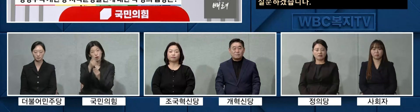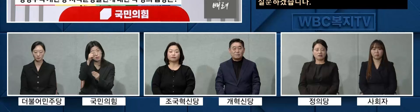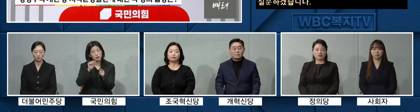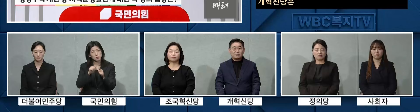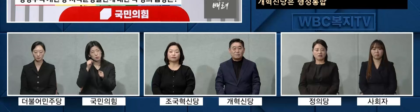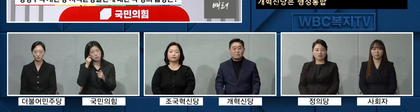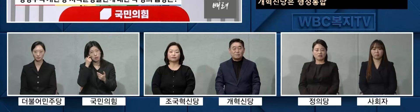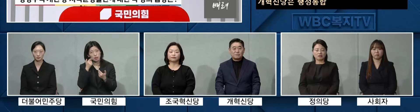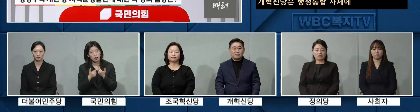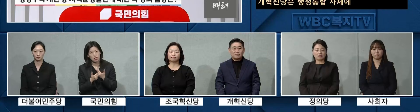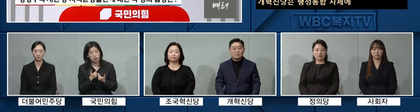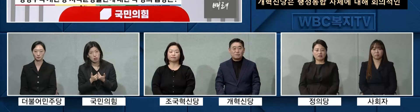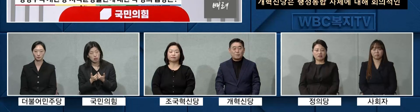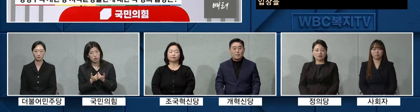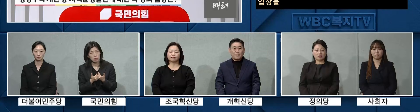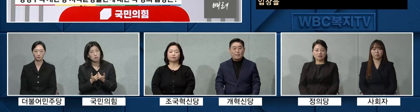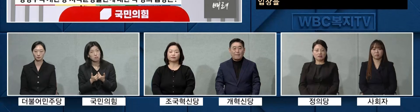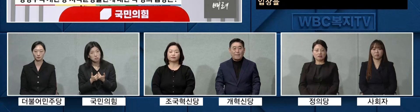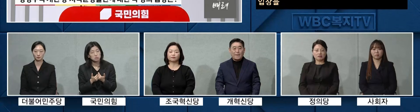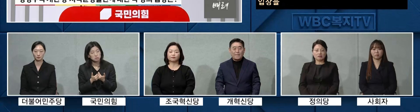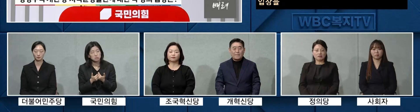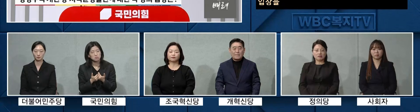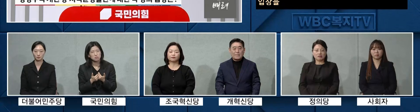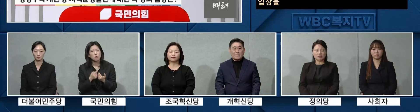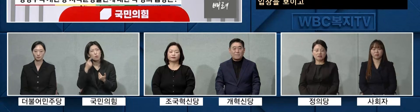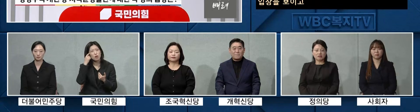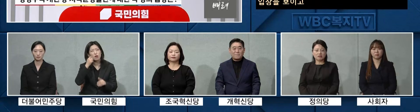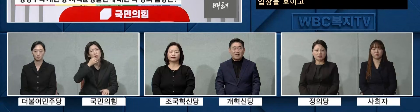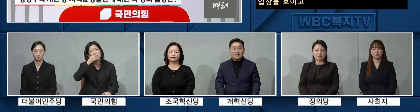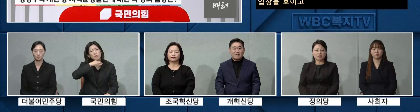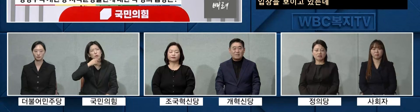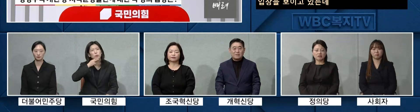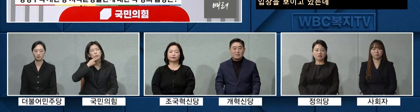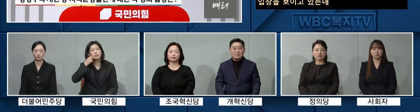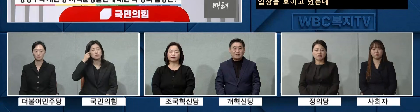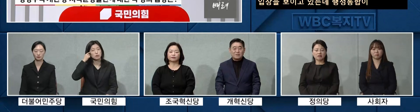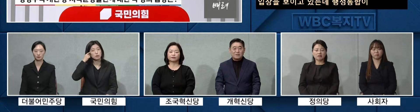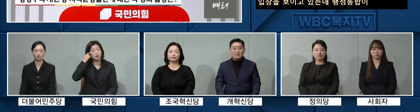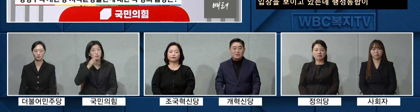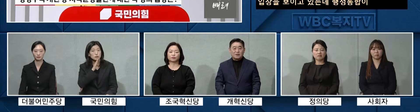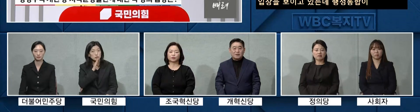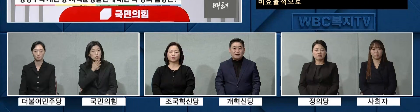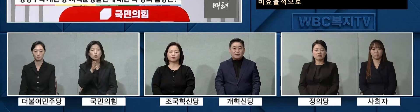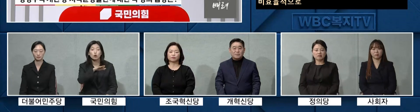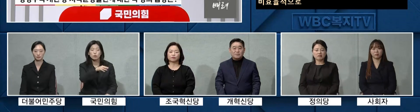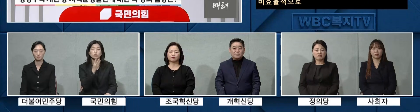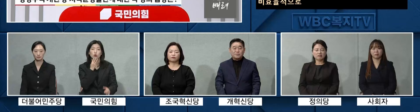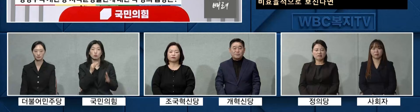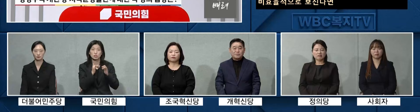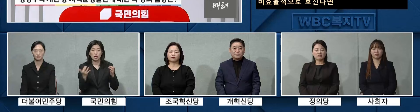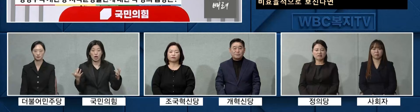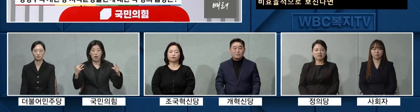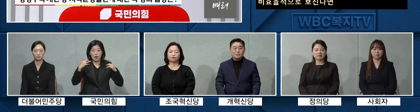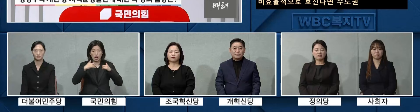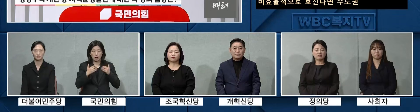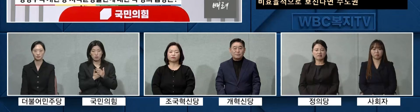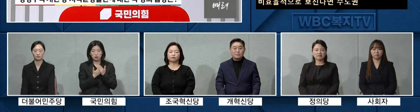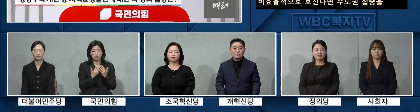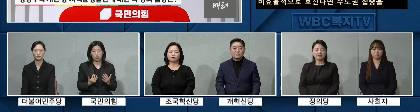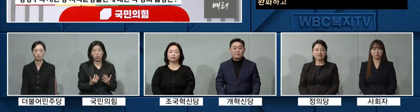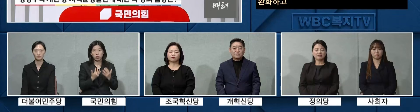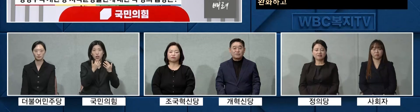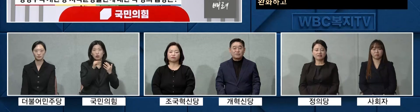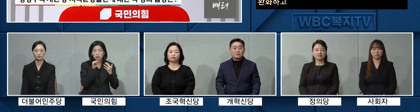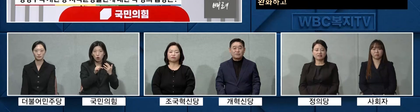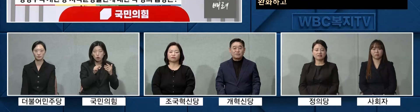보이고 있는데 행정통합이 비효율적으로 보신다면 수도권 집중을 완화하고 지방 일자리와 기업 유치를